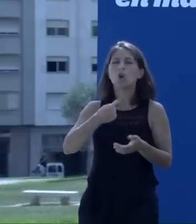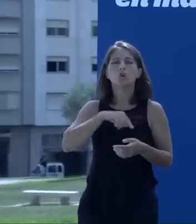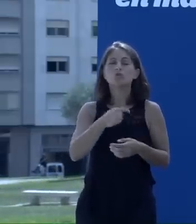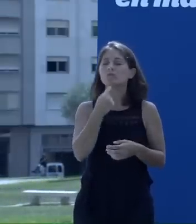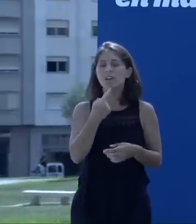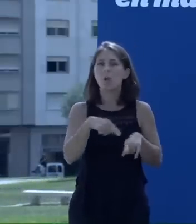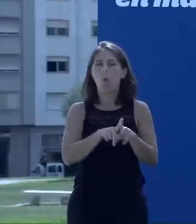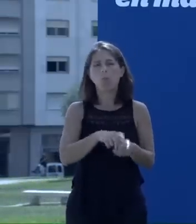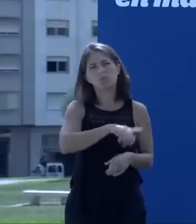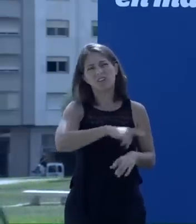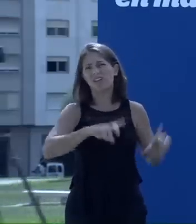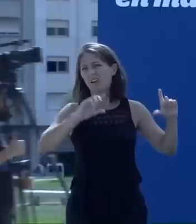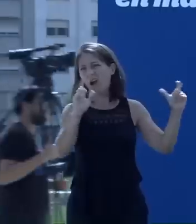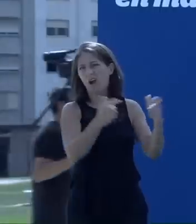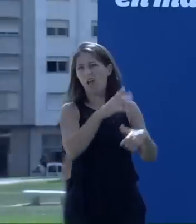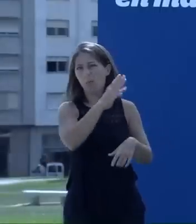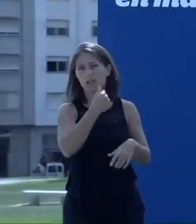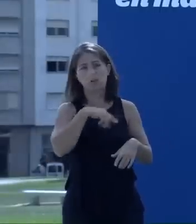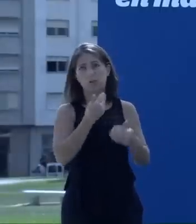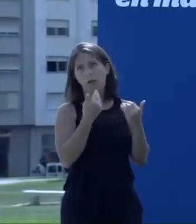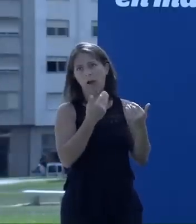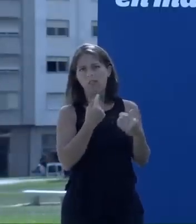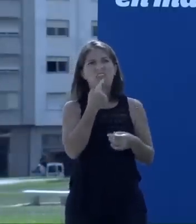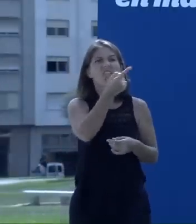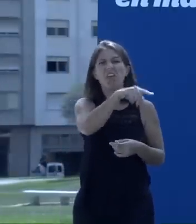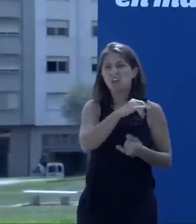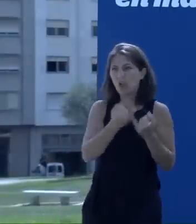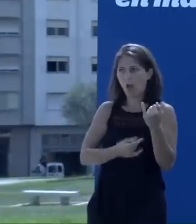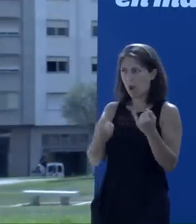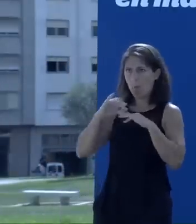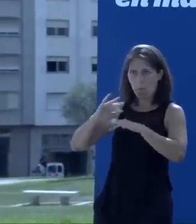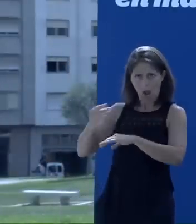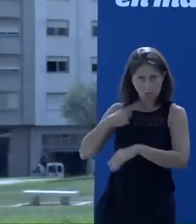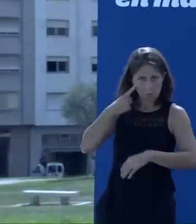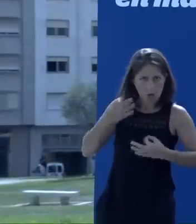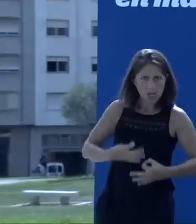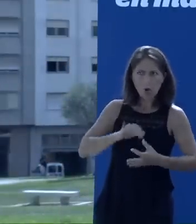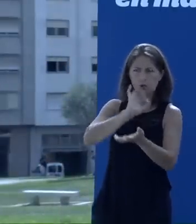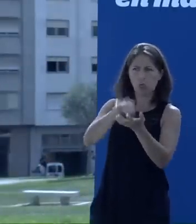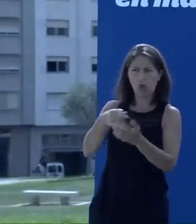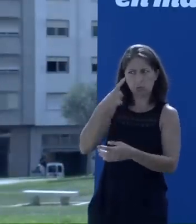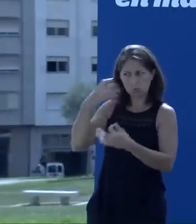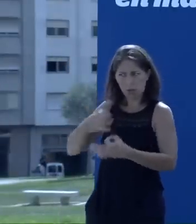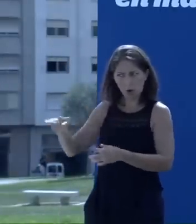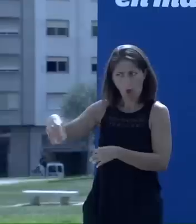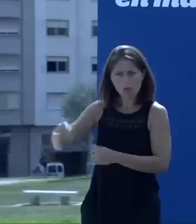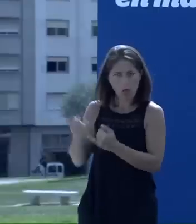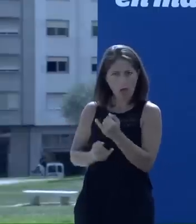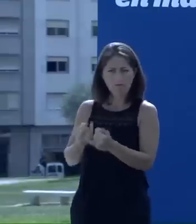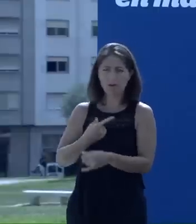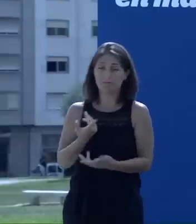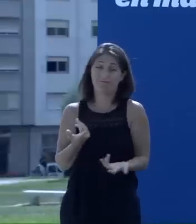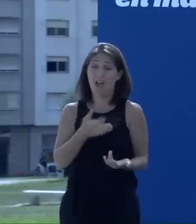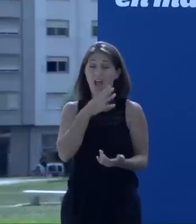clan Baltar, este das mareas, son un perigo e unha ameaza para as institucións. Segundo os datos do